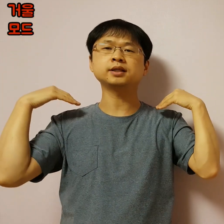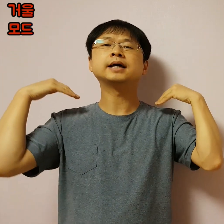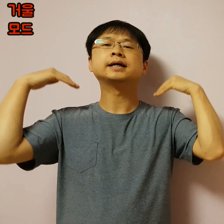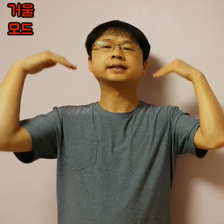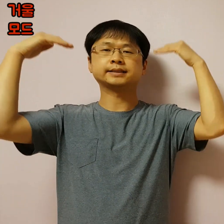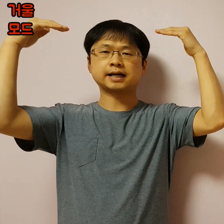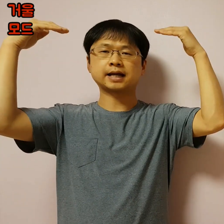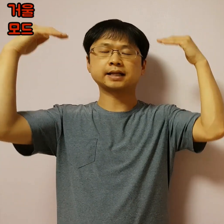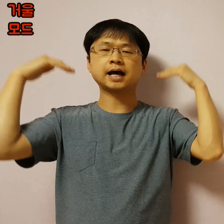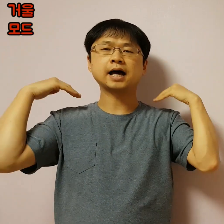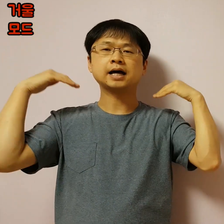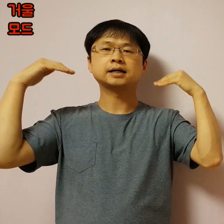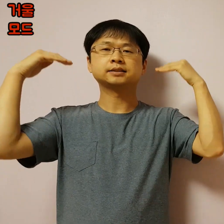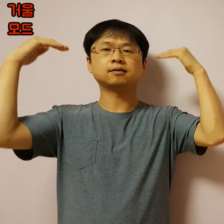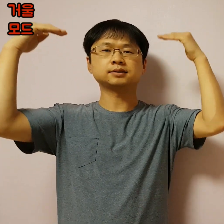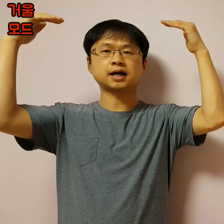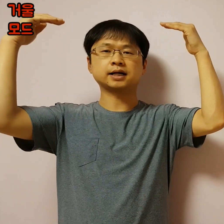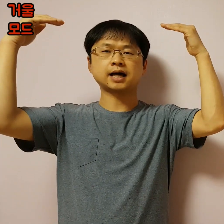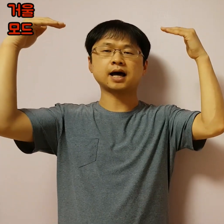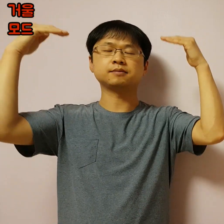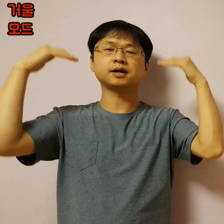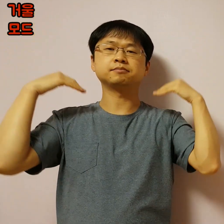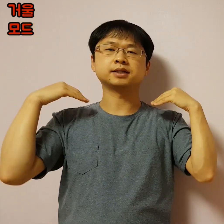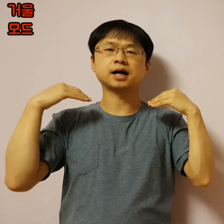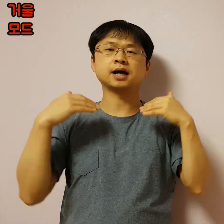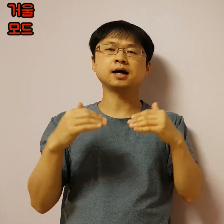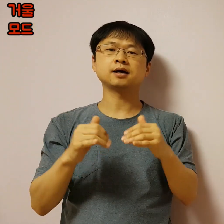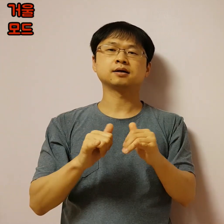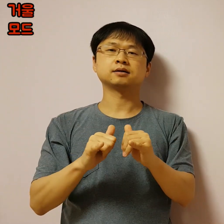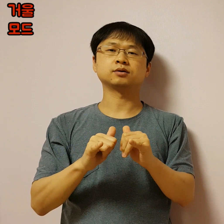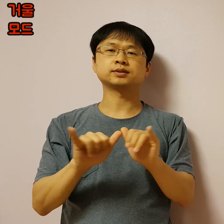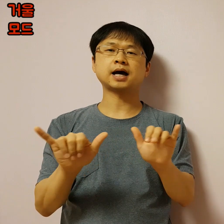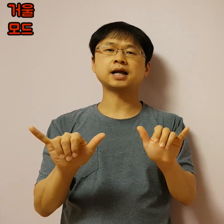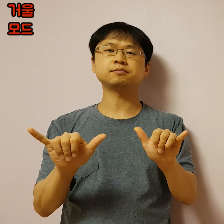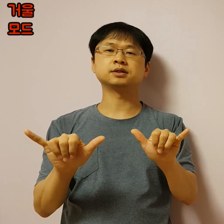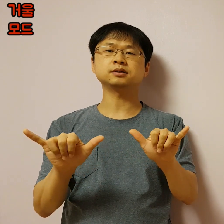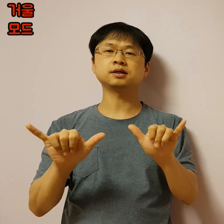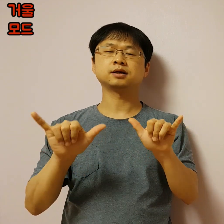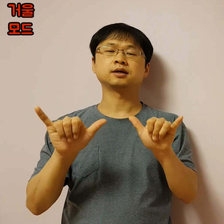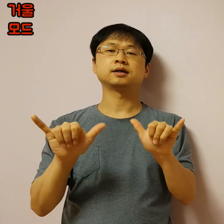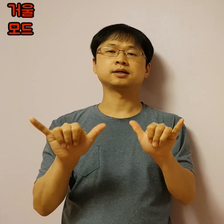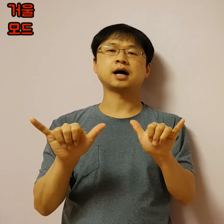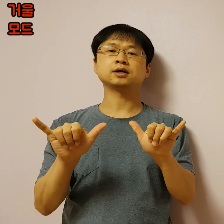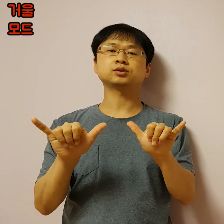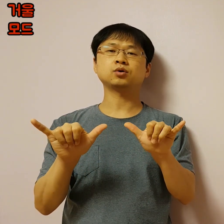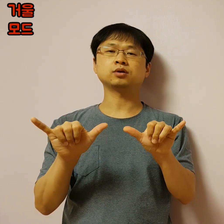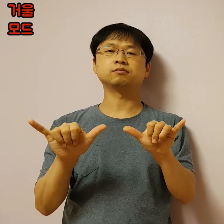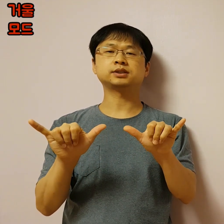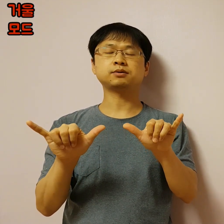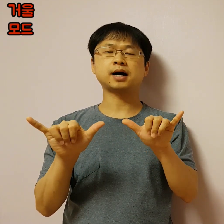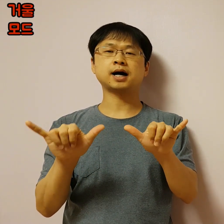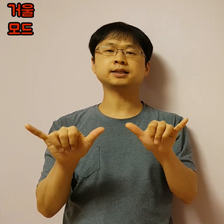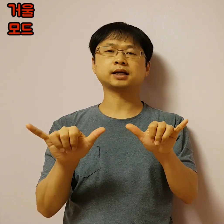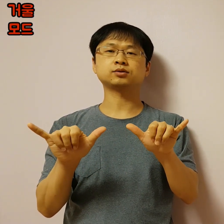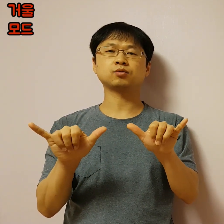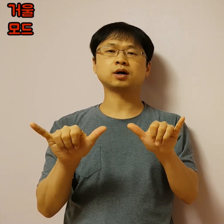올려주면 자라다, 성장하다 이 말입니다. 그리고 사람은 양손 엄지와